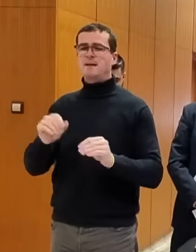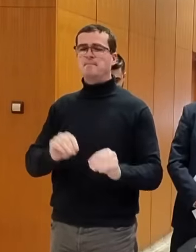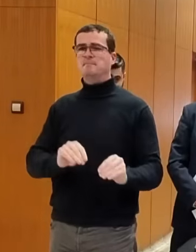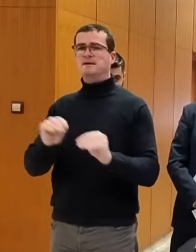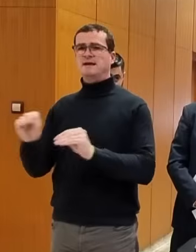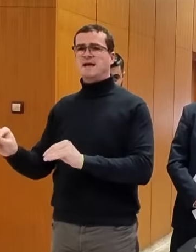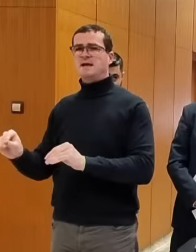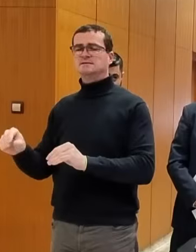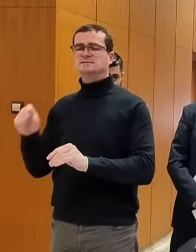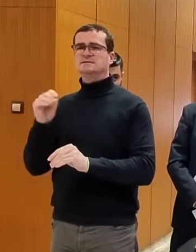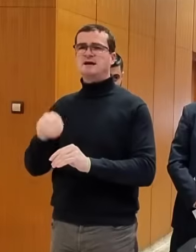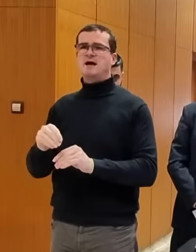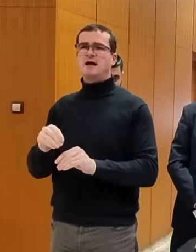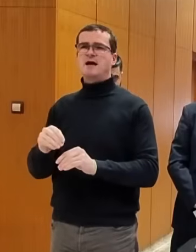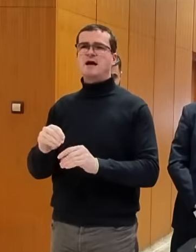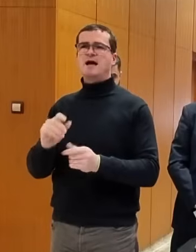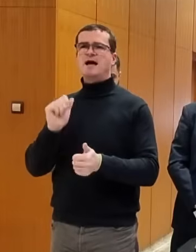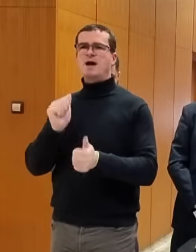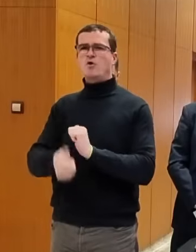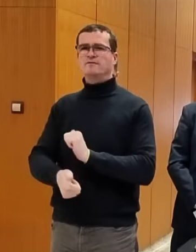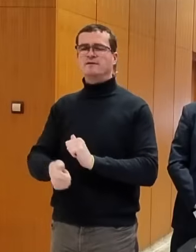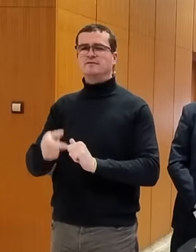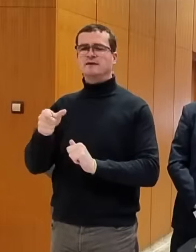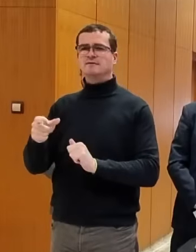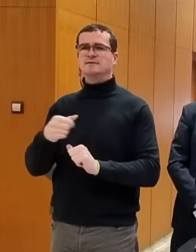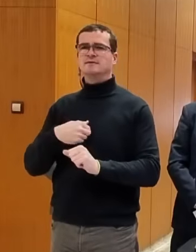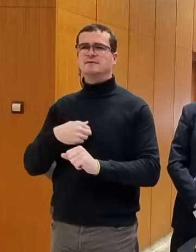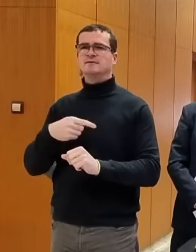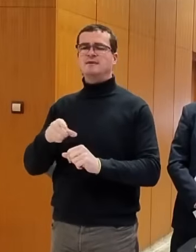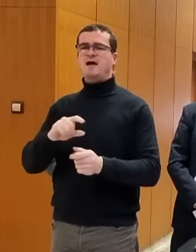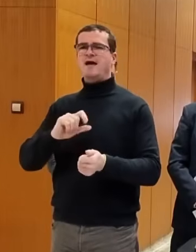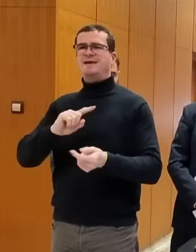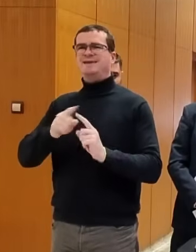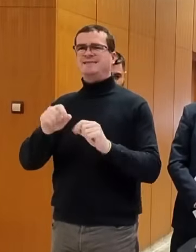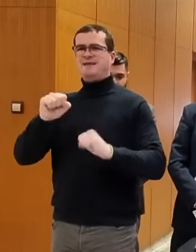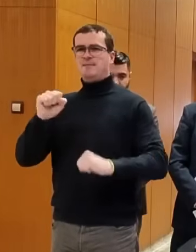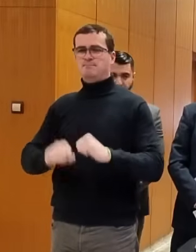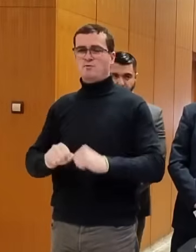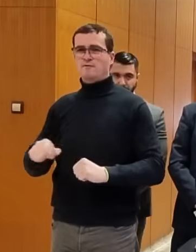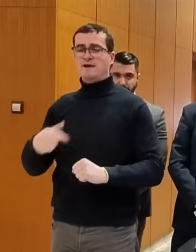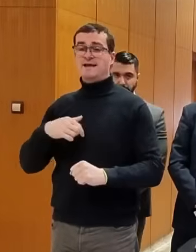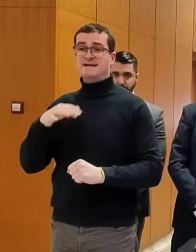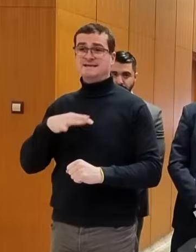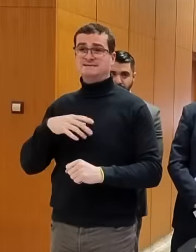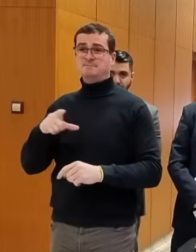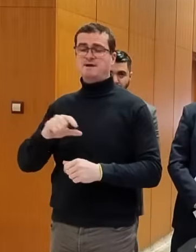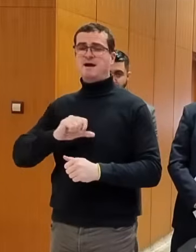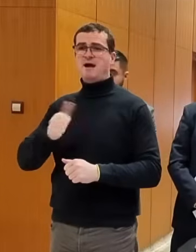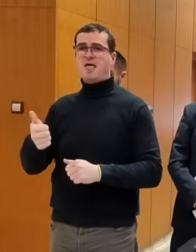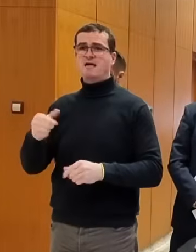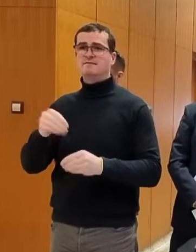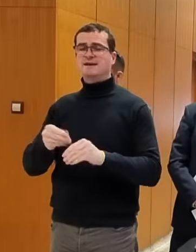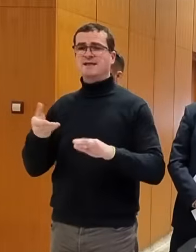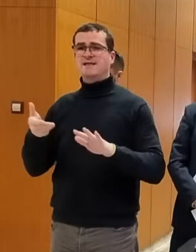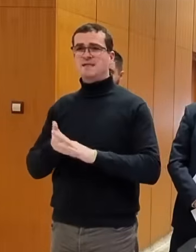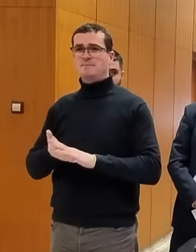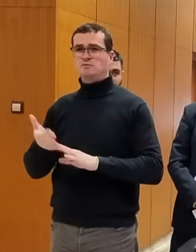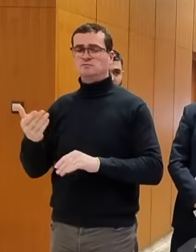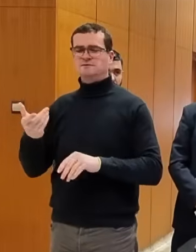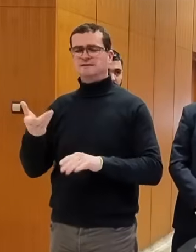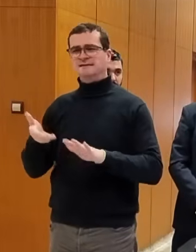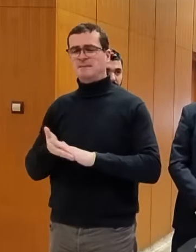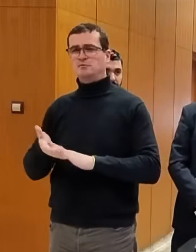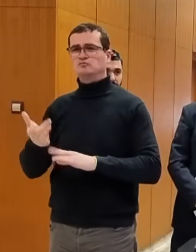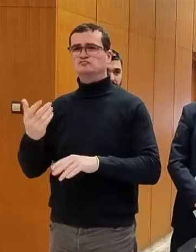z represívneho charakteru trestného práva na restoratívny charakter. Jednoducho chceme, aby predovšetkým bola nahradená škoda,